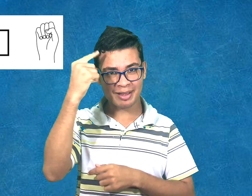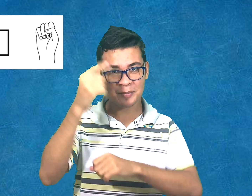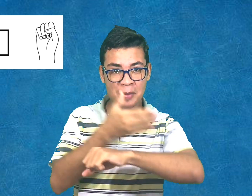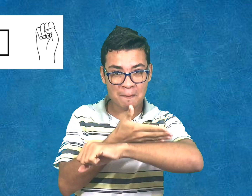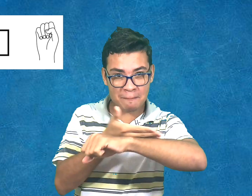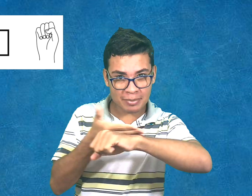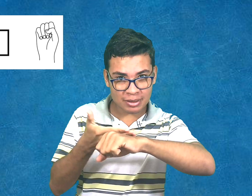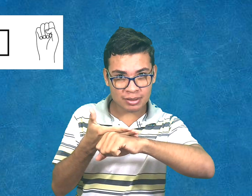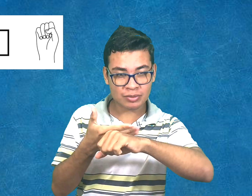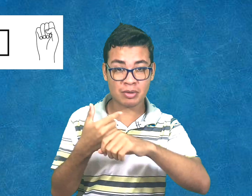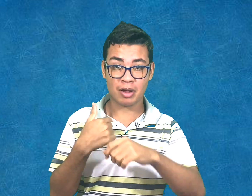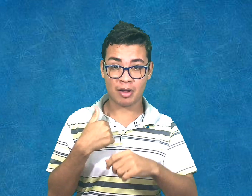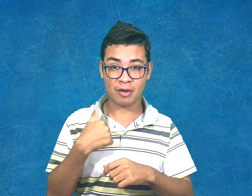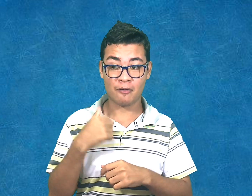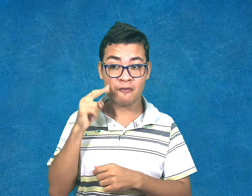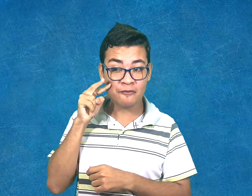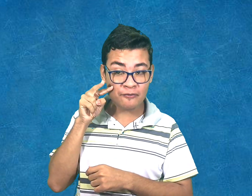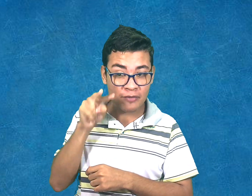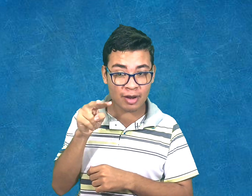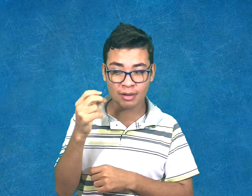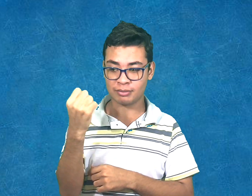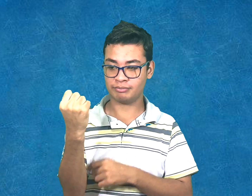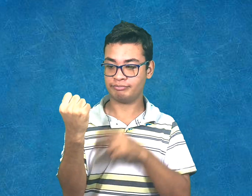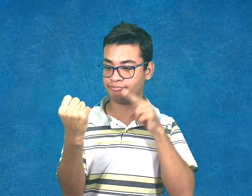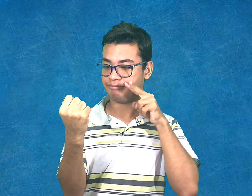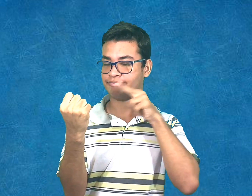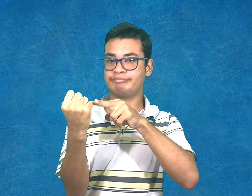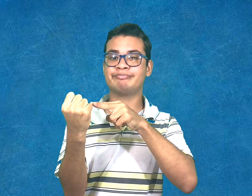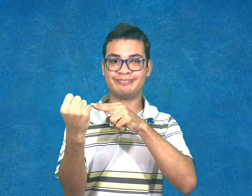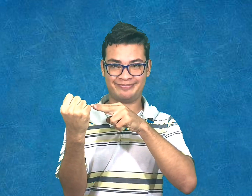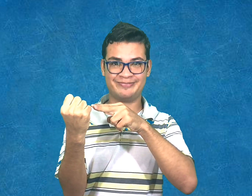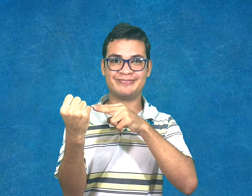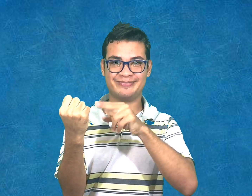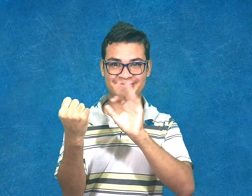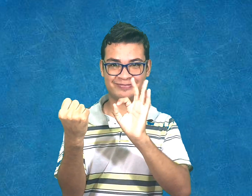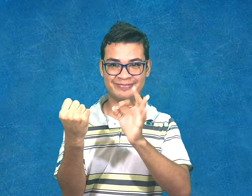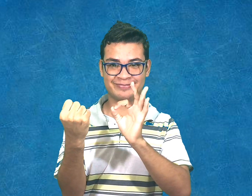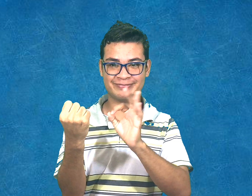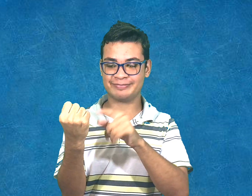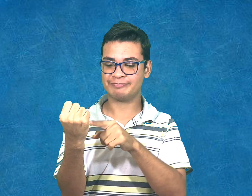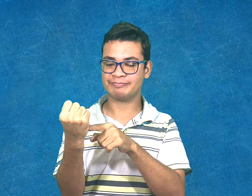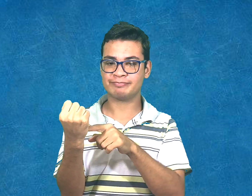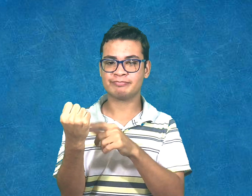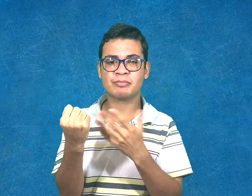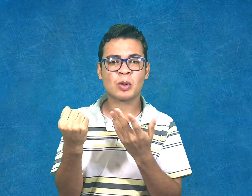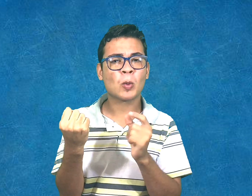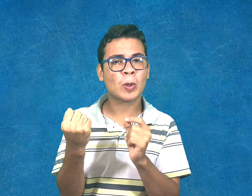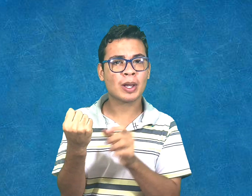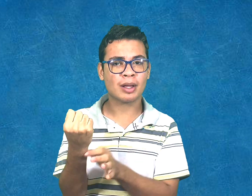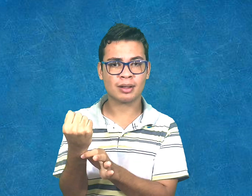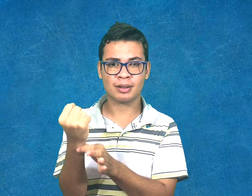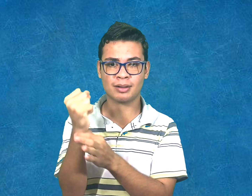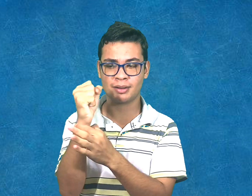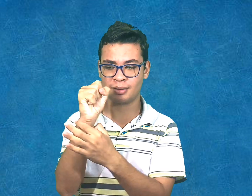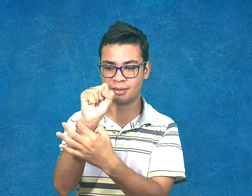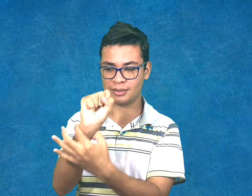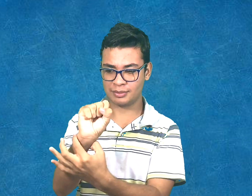Então, lembra que quando está branca que eu estou vendo a palma da mão. Então, essa configuração de mão pode ser dessa